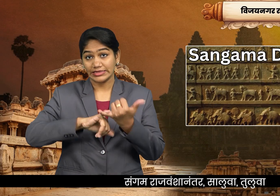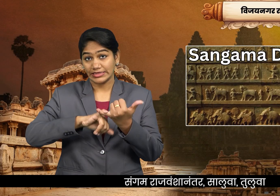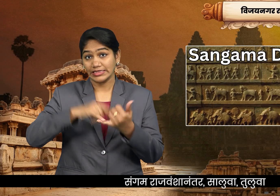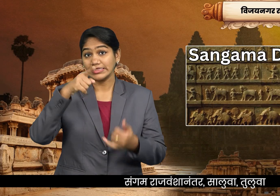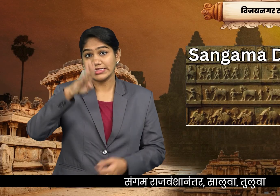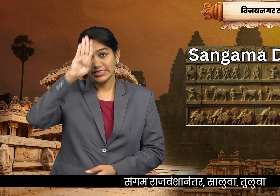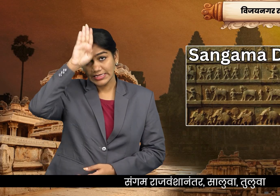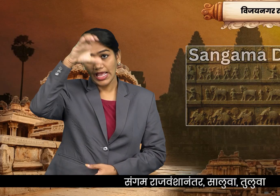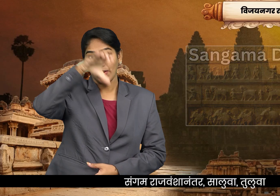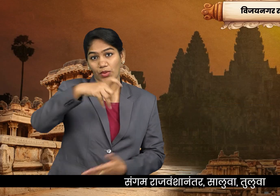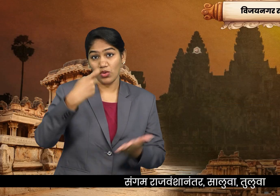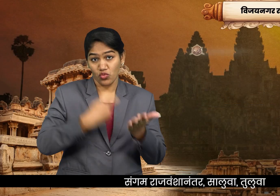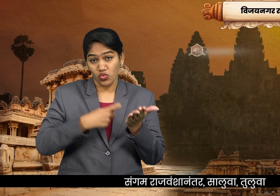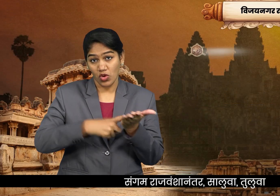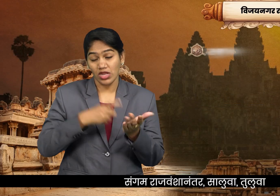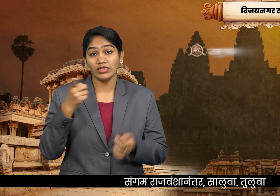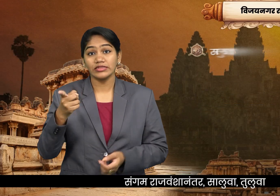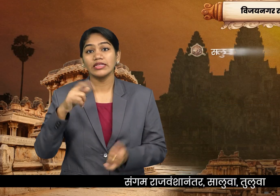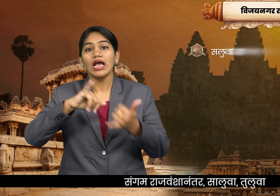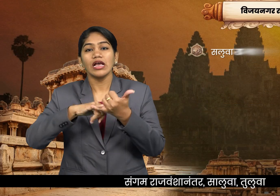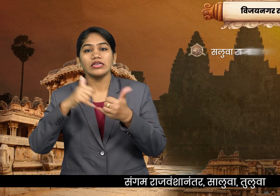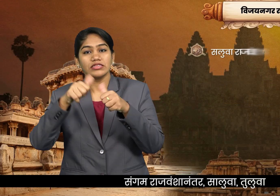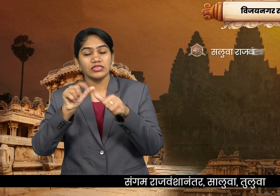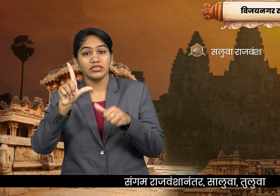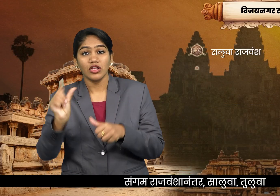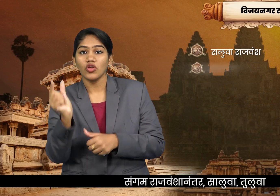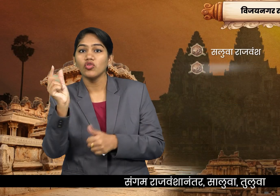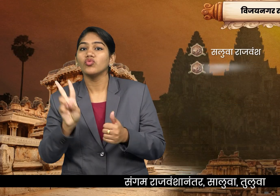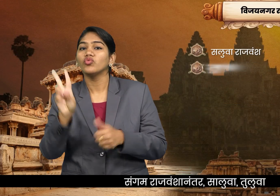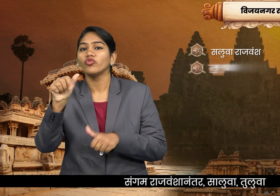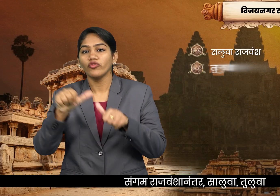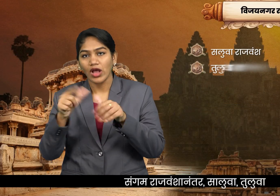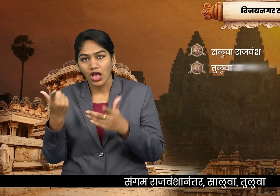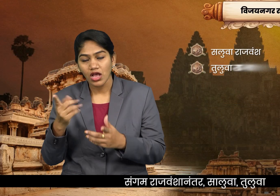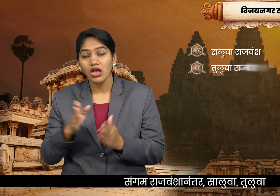संगम राजवंशानंतर सुलावा, तुलुवा